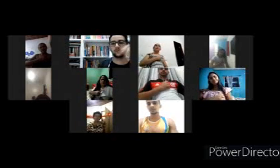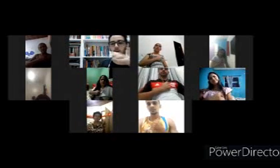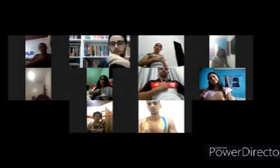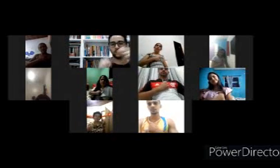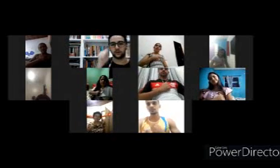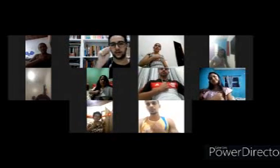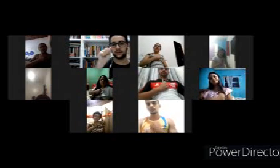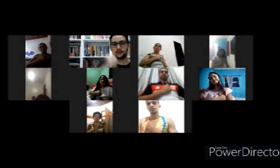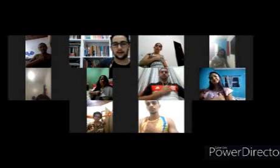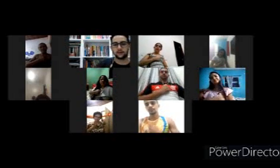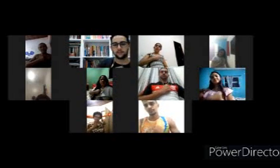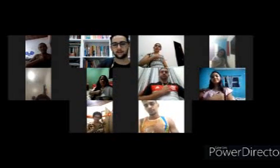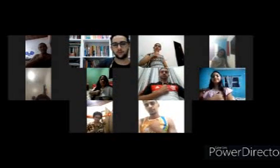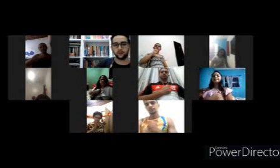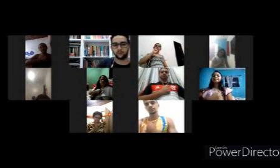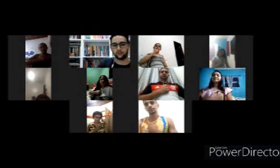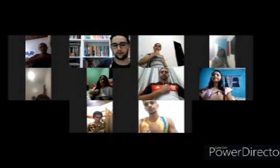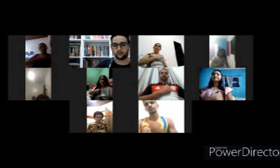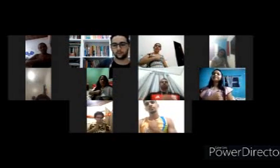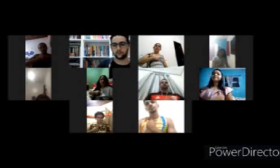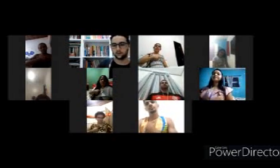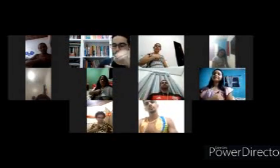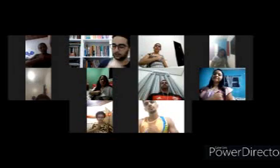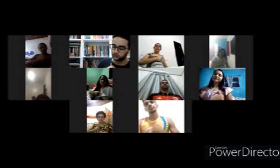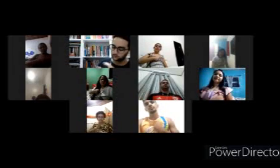A mão fechada em A e passa no meio do peito. Saudade.